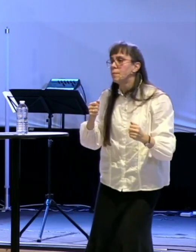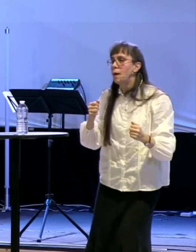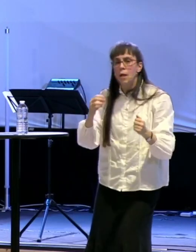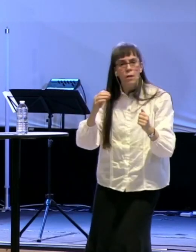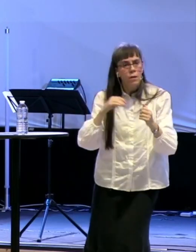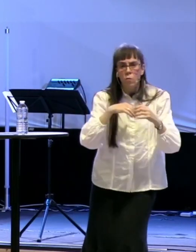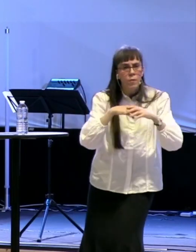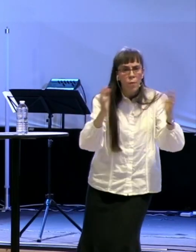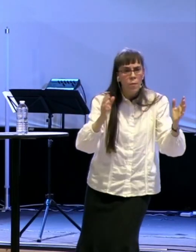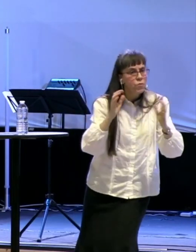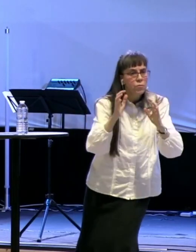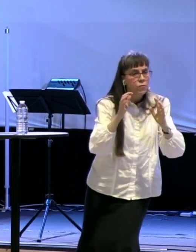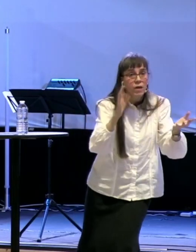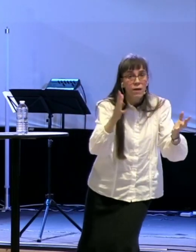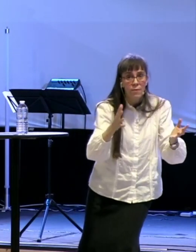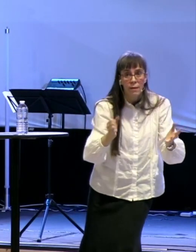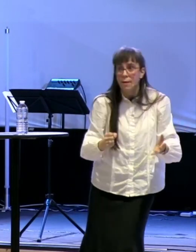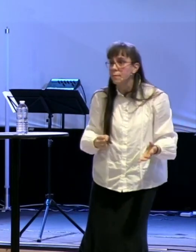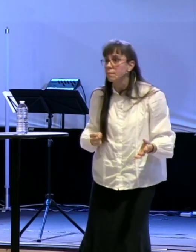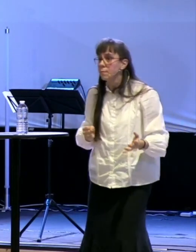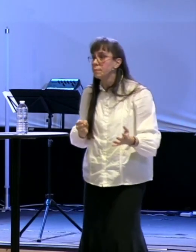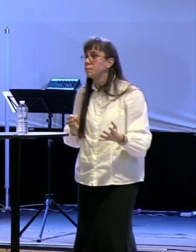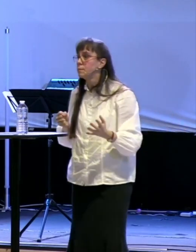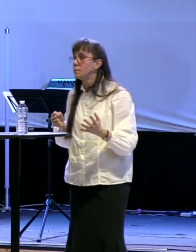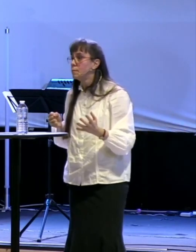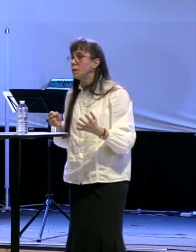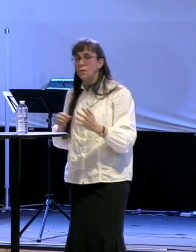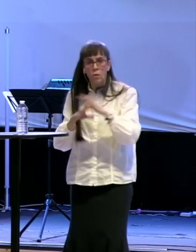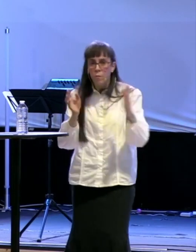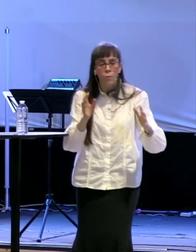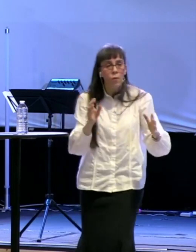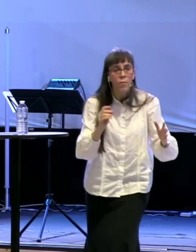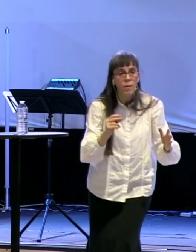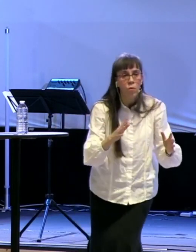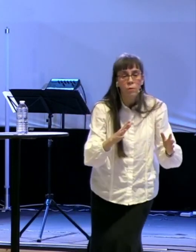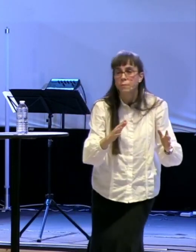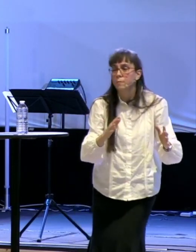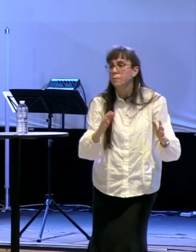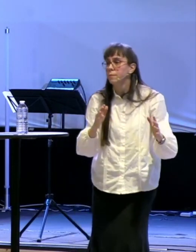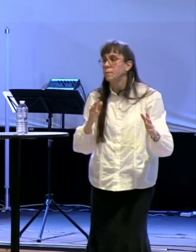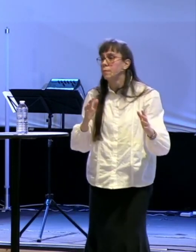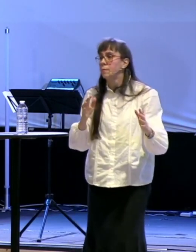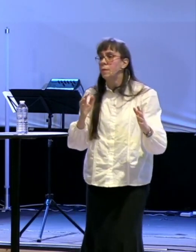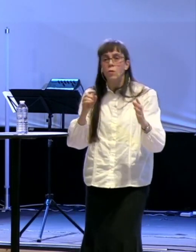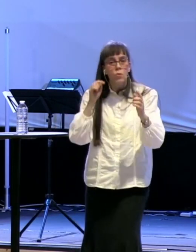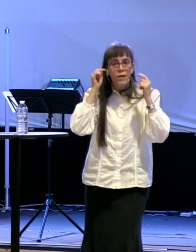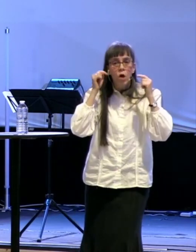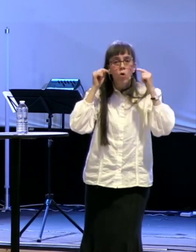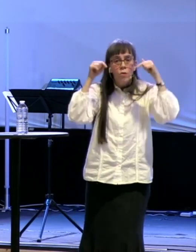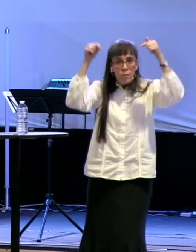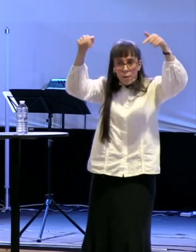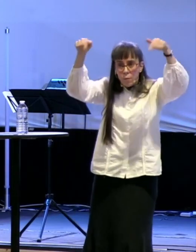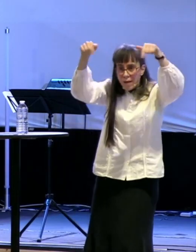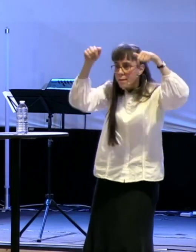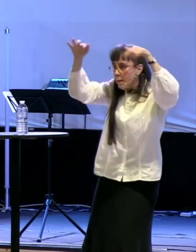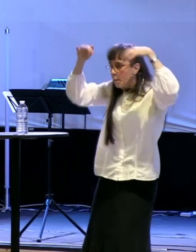plus un problème. And it won't be a problem to forgive in that case. Aimer ne sera plus un problème. It's not going to be a problem anymore. Parce que tu sais qui c'est qui est en train de manipuler because tout ça derrière. Know